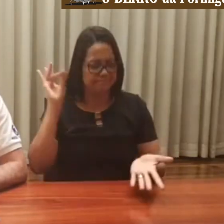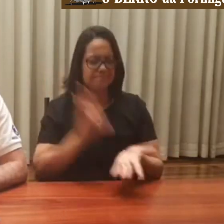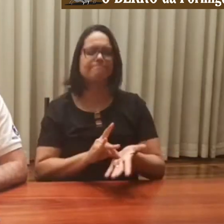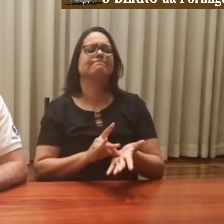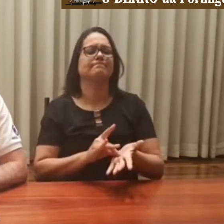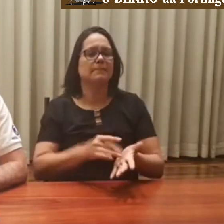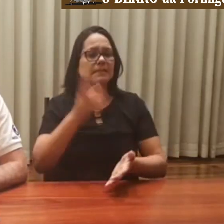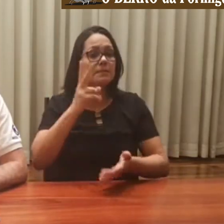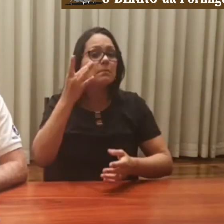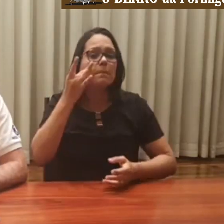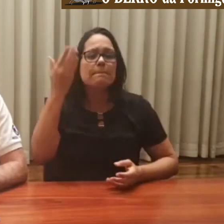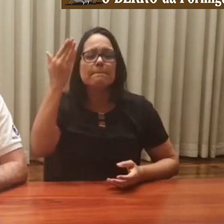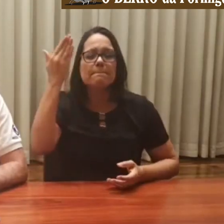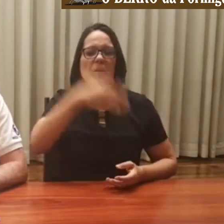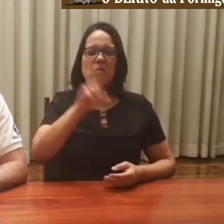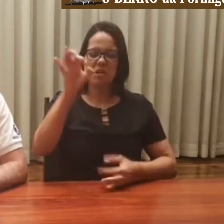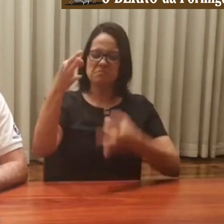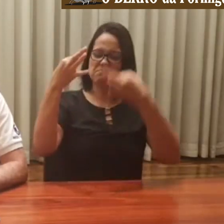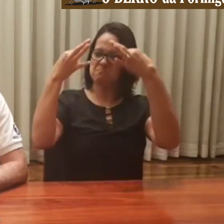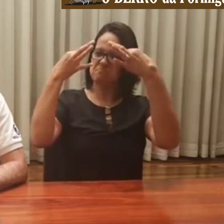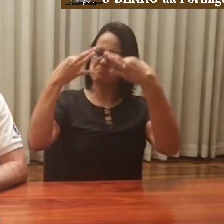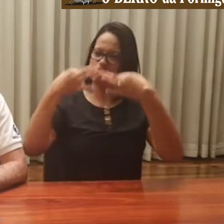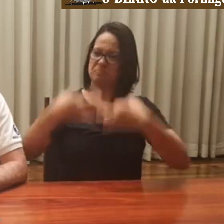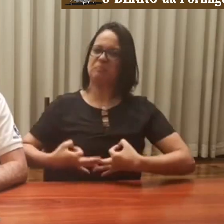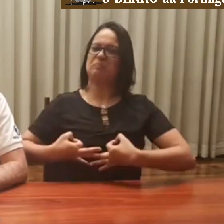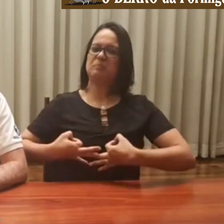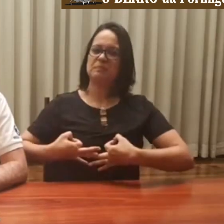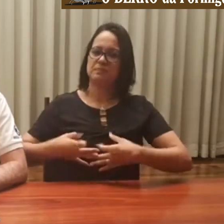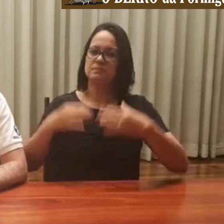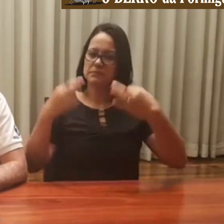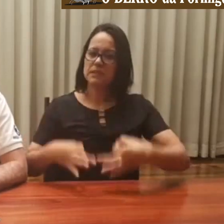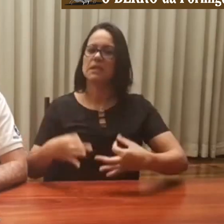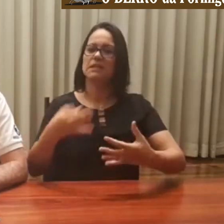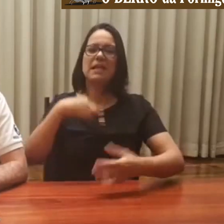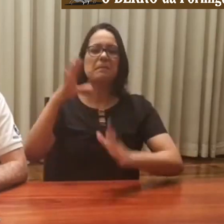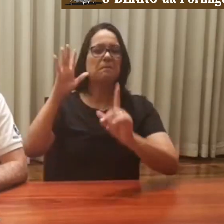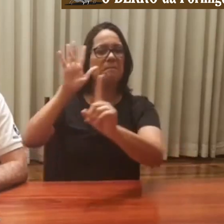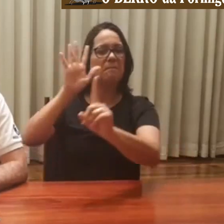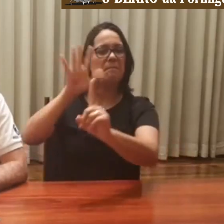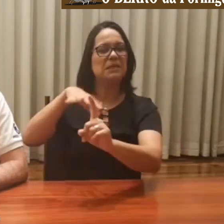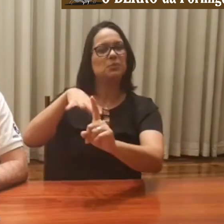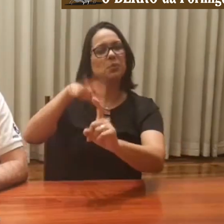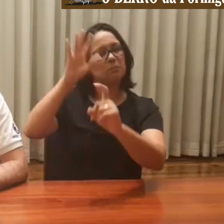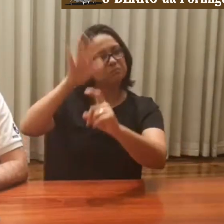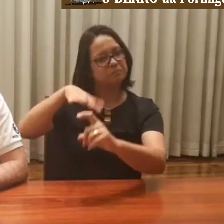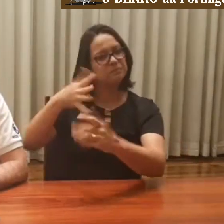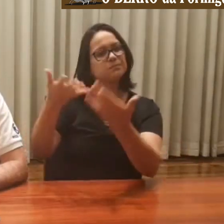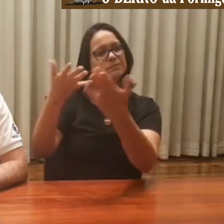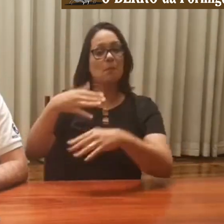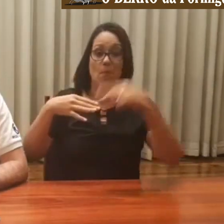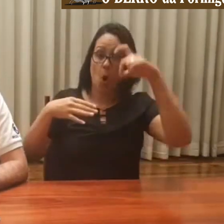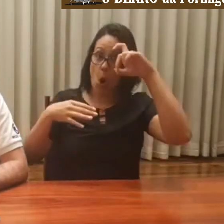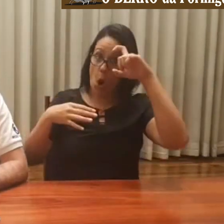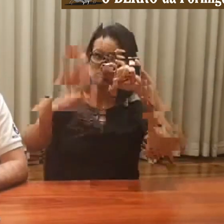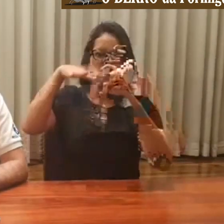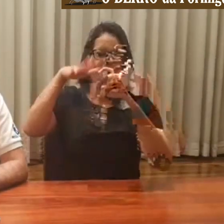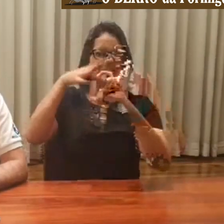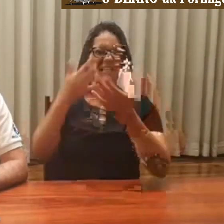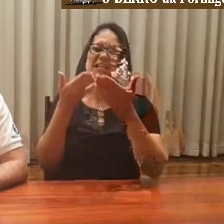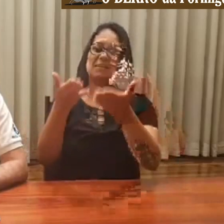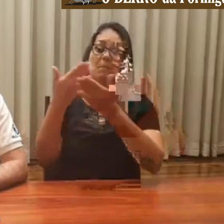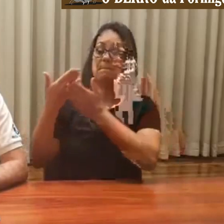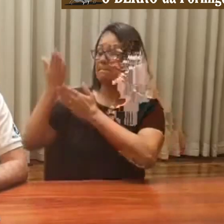ele comprova que é digno de ser aí um mito no Brasil. A sua postura no passado e